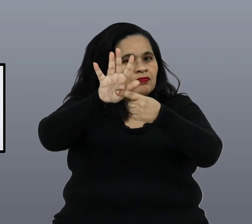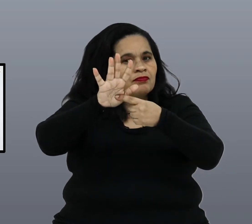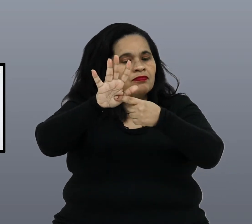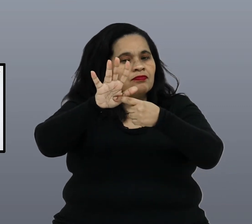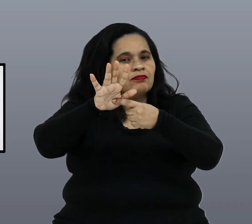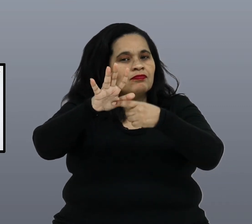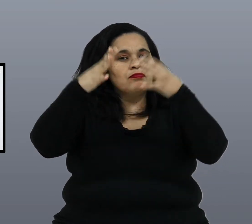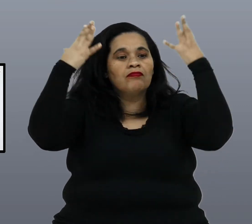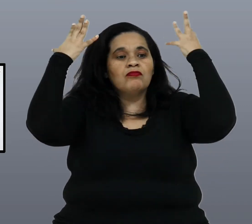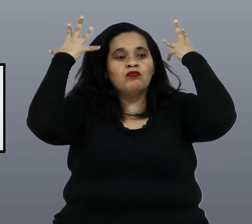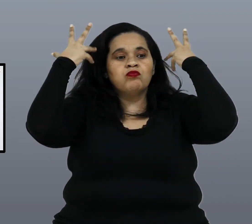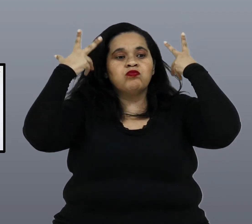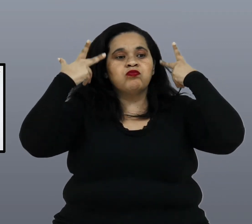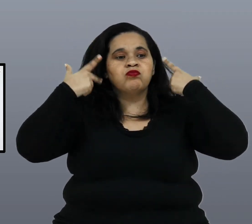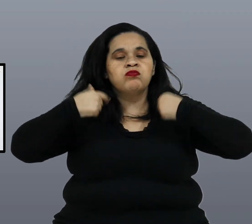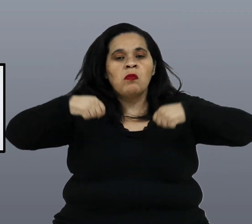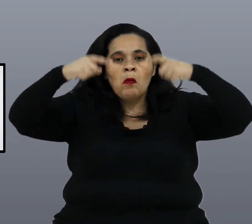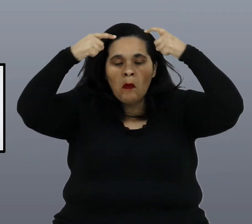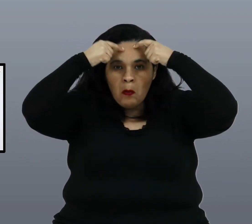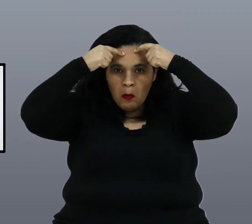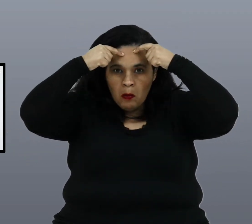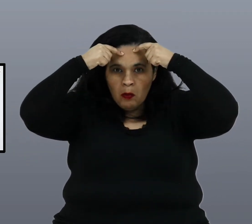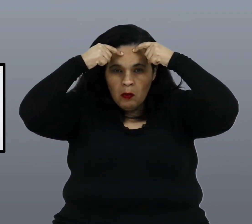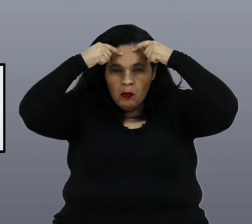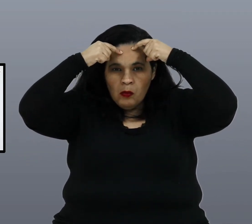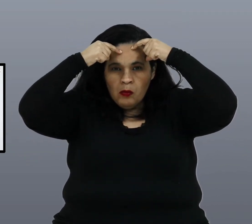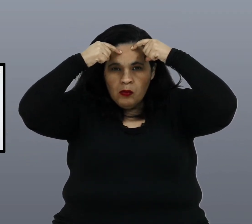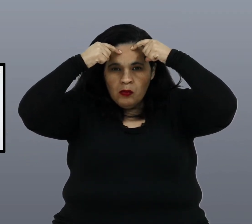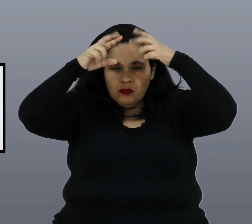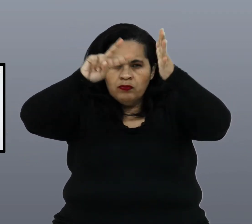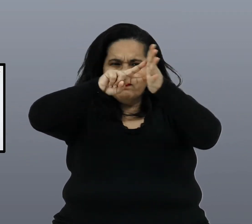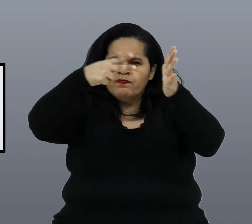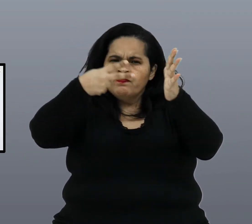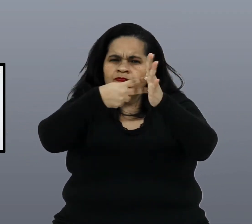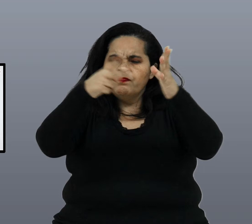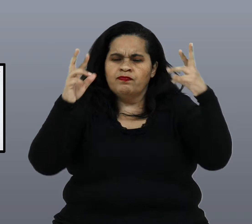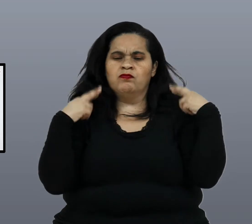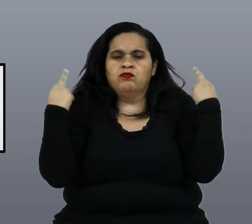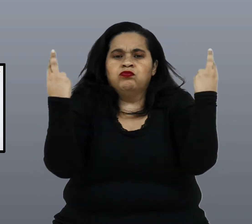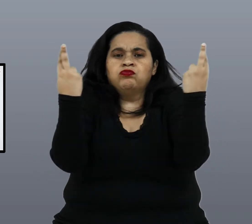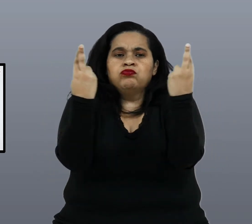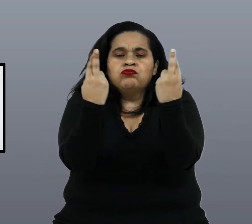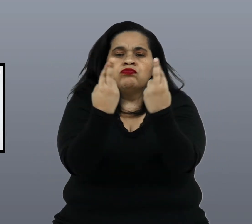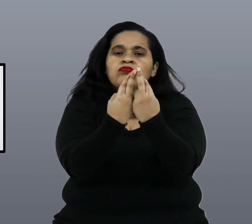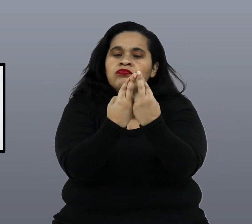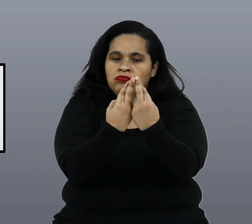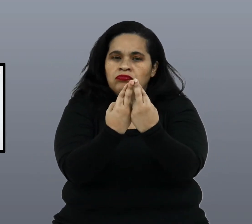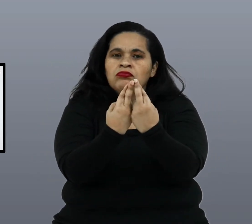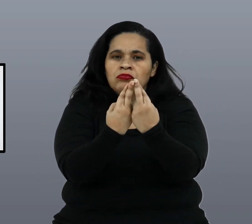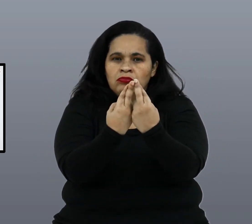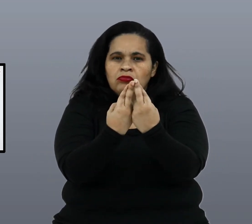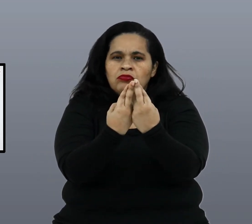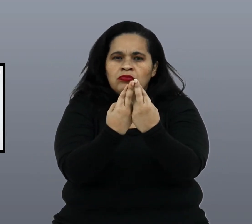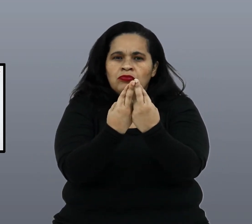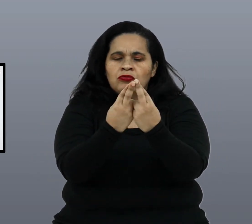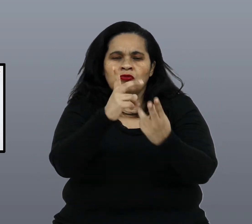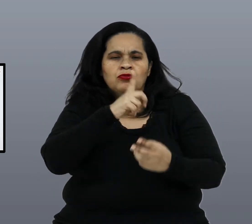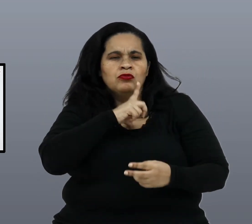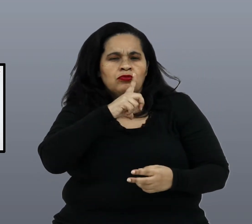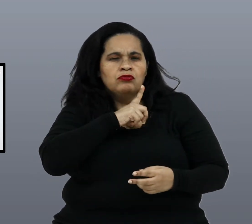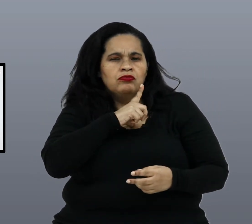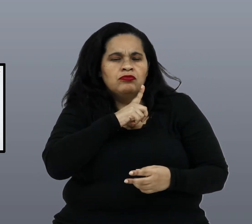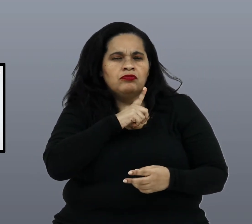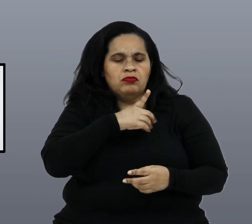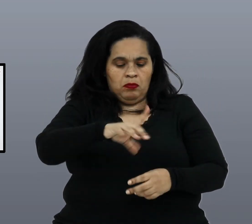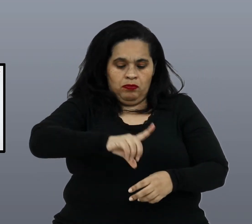que é o símbolo dos impérios medo-persas, ou seja, é o império que é descrito por Daniel